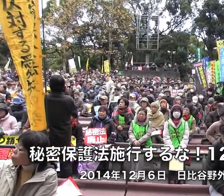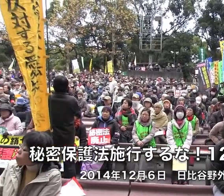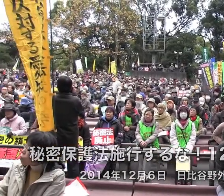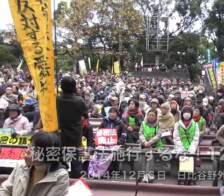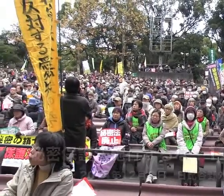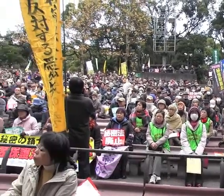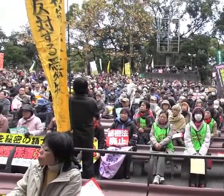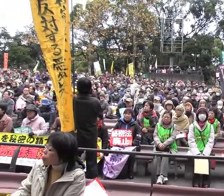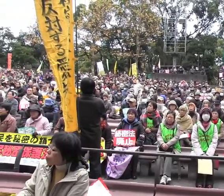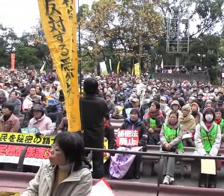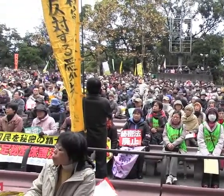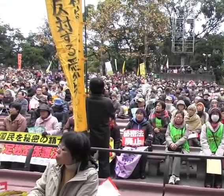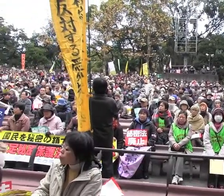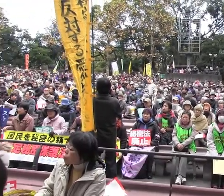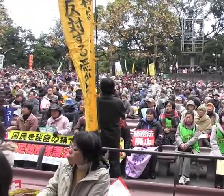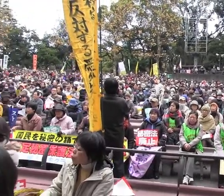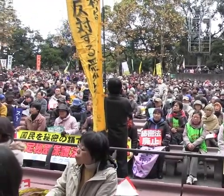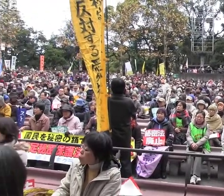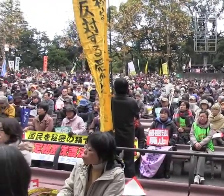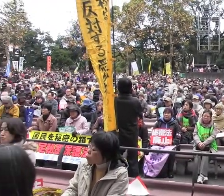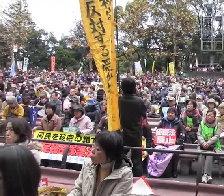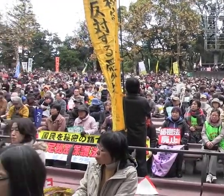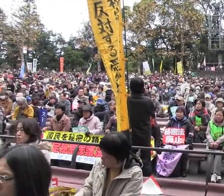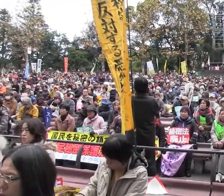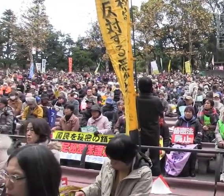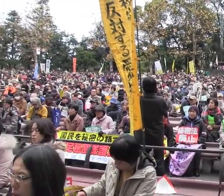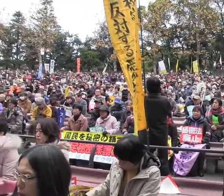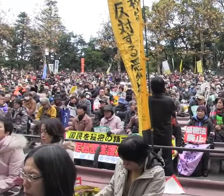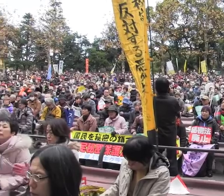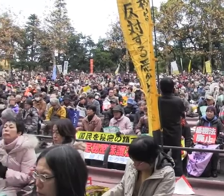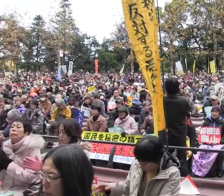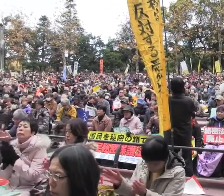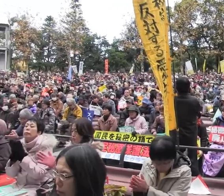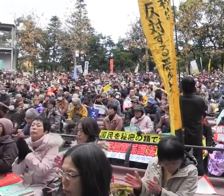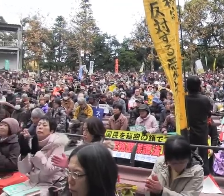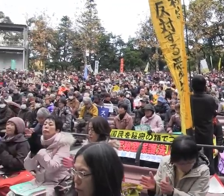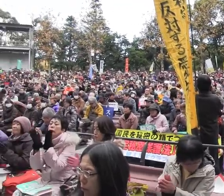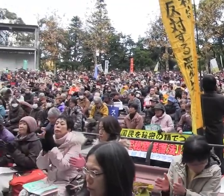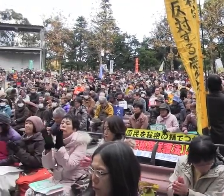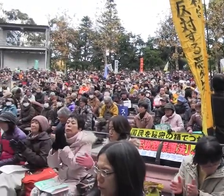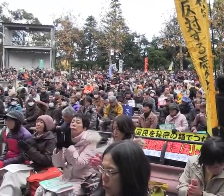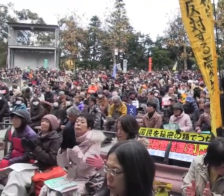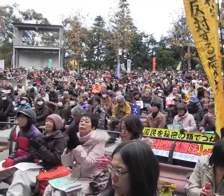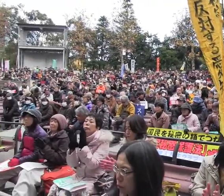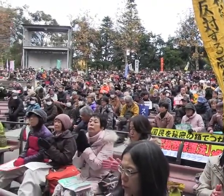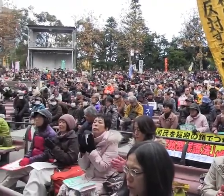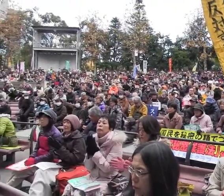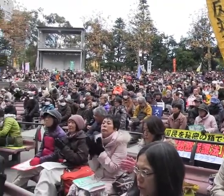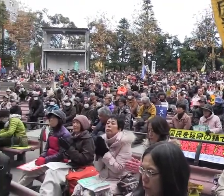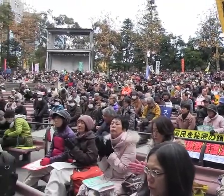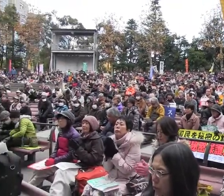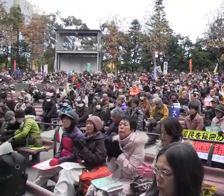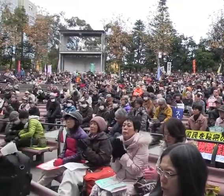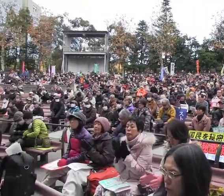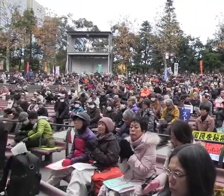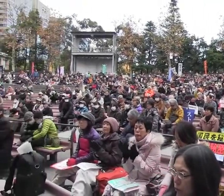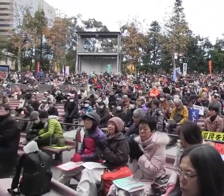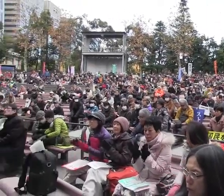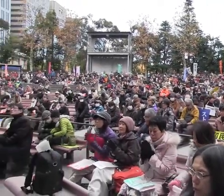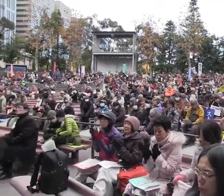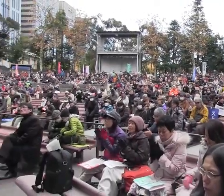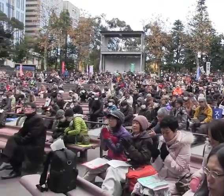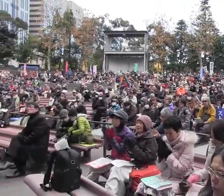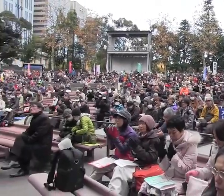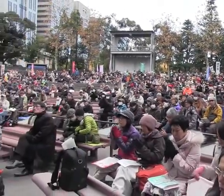止に向けて皆様と力を合わせてまいります。共に頑張りましょう。沖縄社会大衆党委員長、参議院議員糸数恵